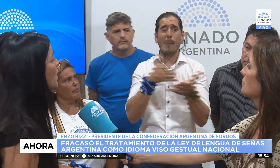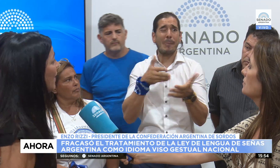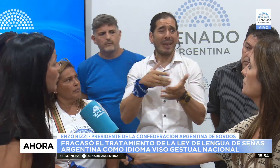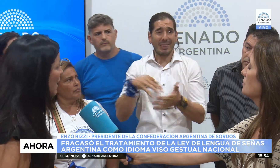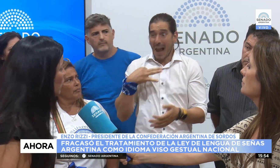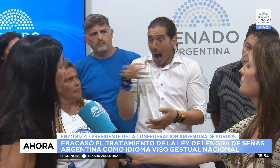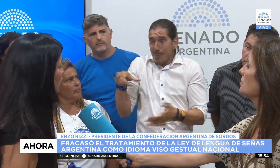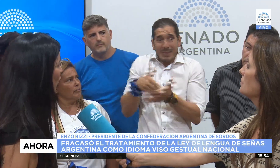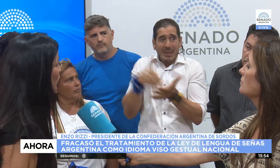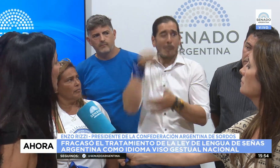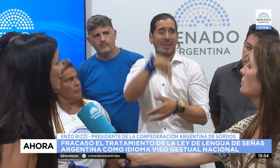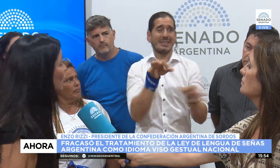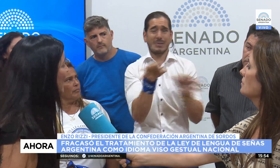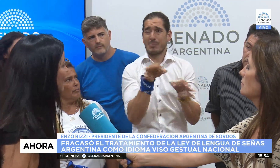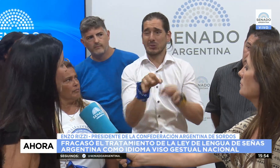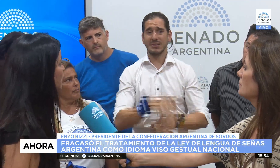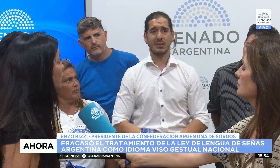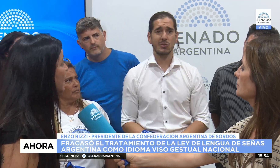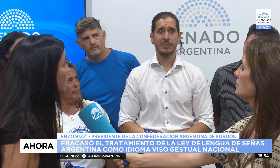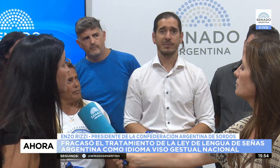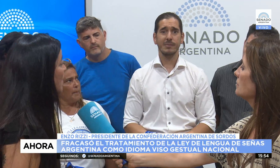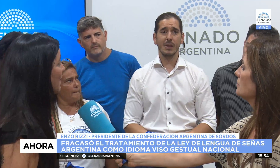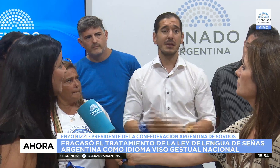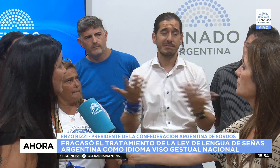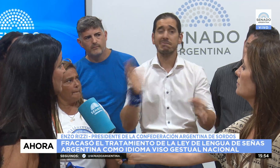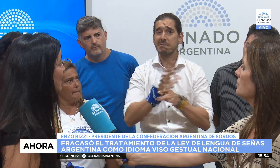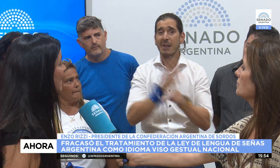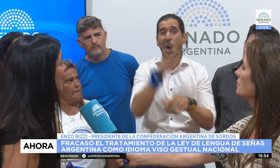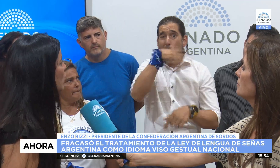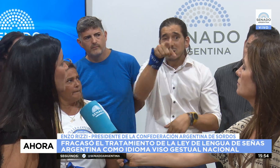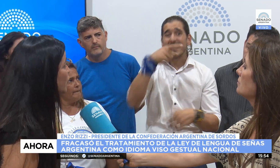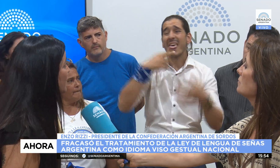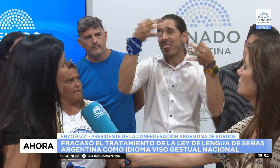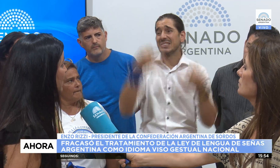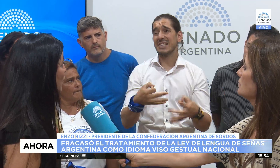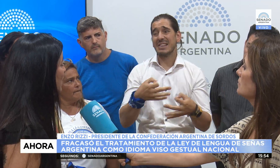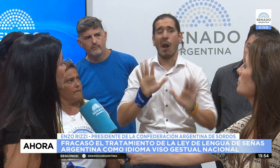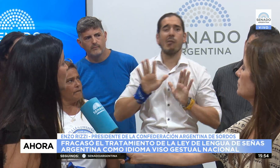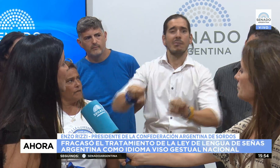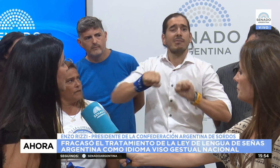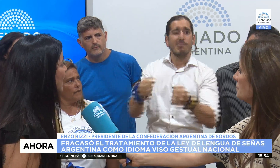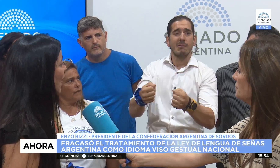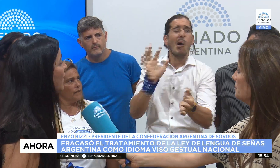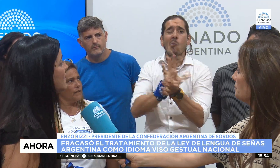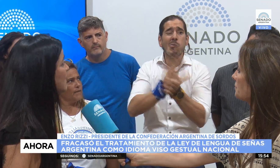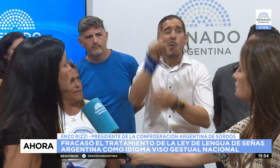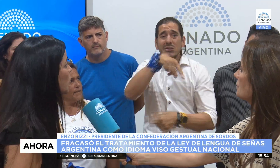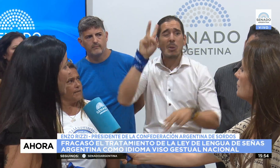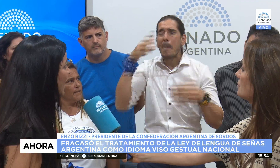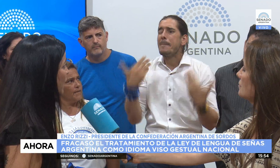para los adultos sordos, que toda la vida sufrimos falta de accesibilidad en un montón de ámbitos. Entonces, ahora decidieron suspenderlo,